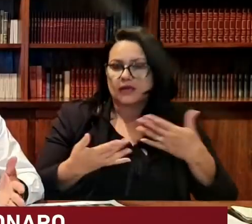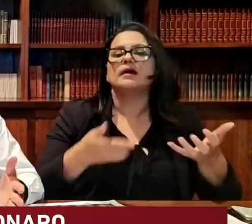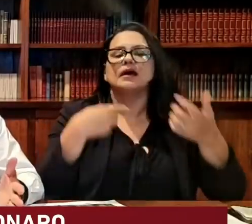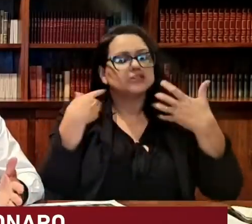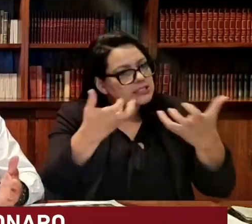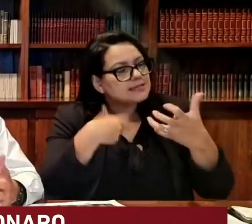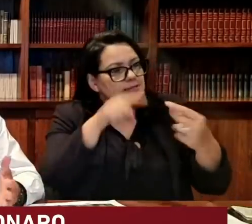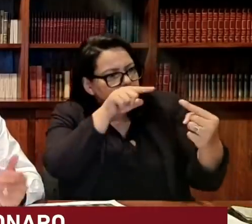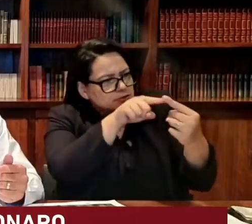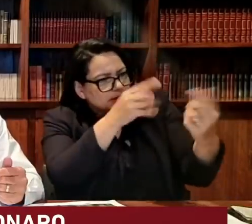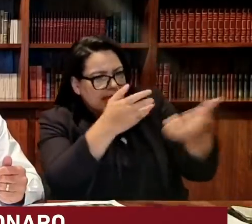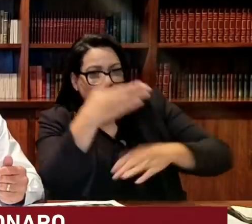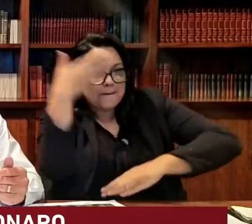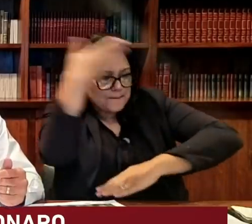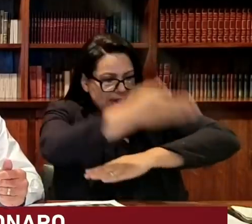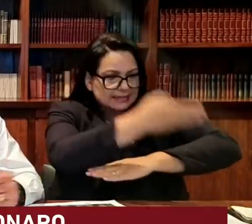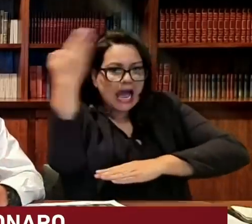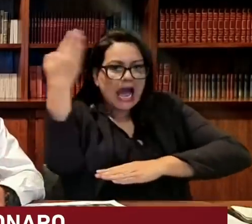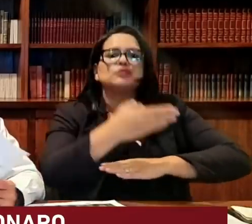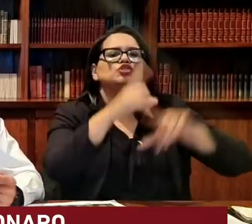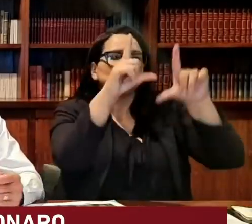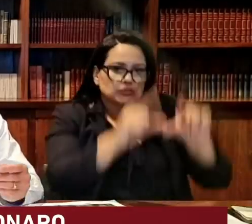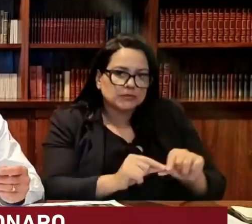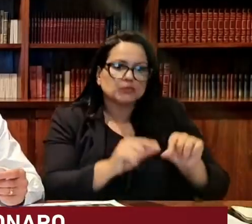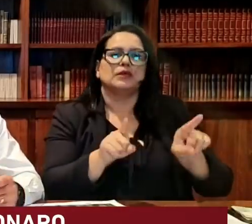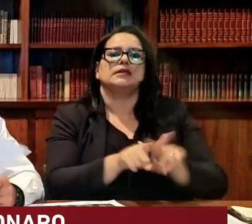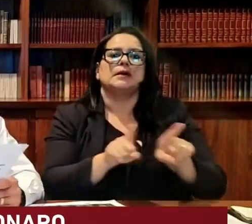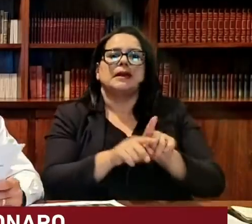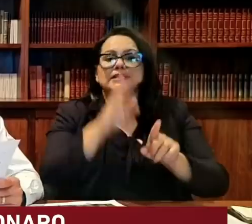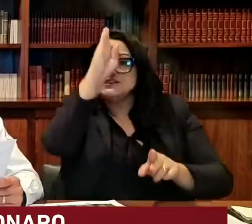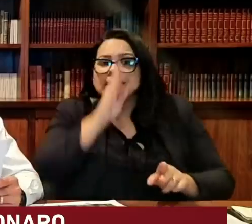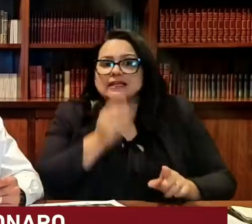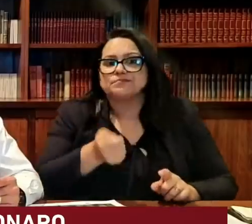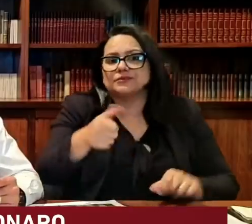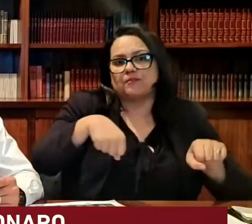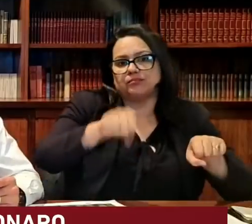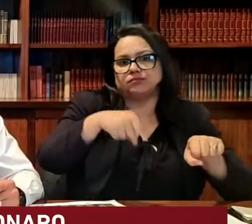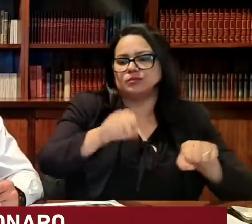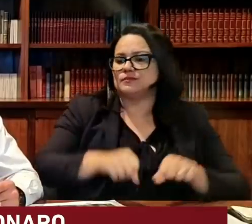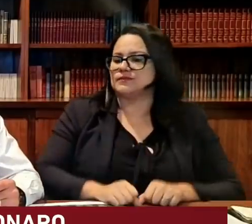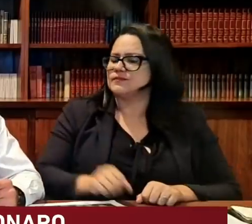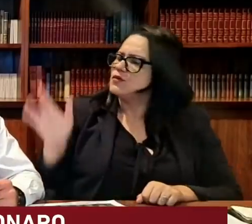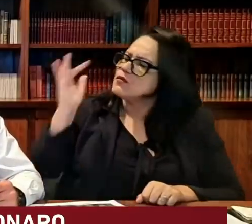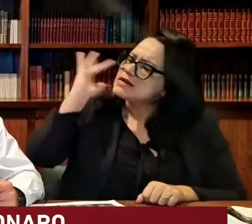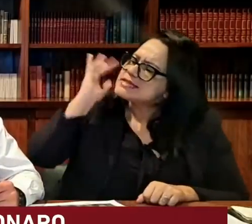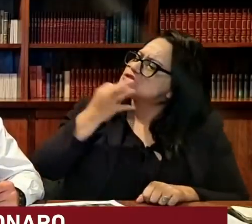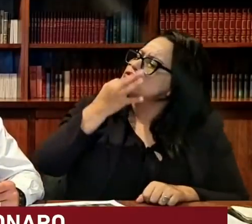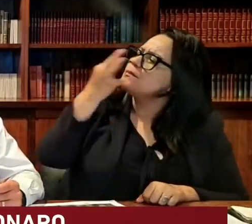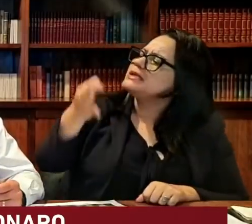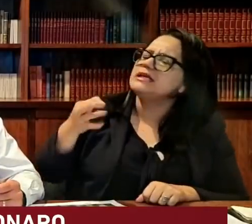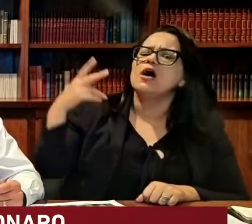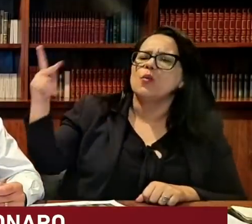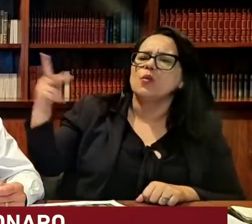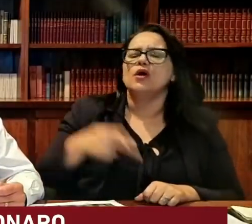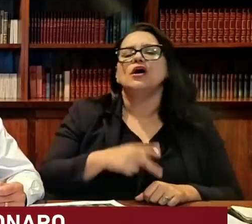o valor do pedágio e isentar para motociclistas. O que que tu acha aqui, Dani? O Lula dizendo aqui, eu estava vendo agora há pouco na Jovem